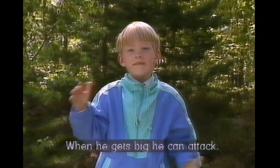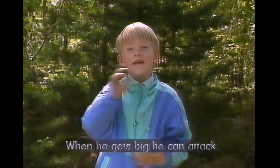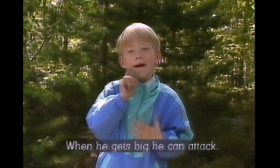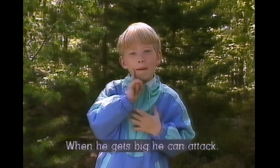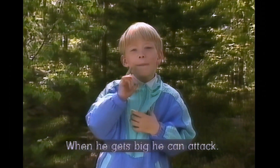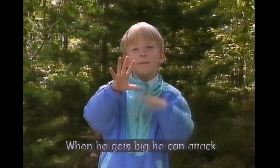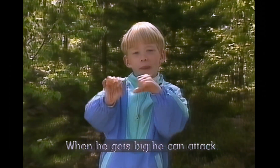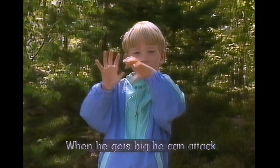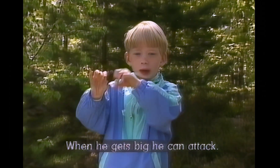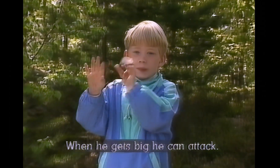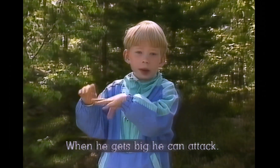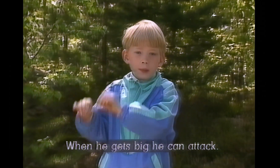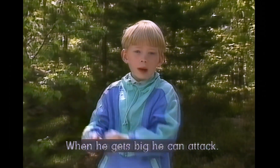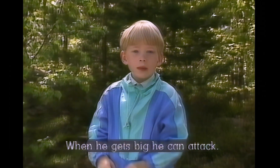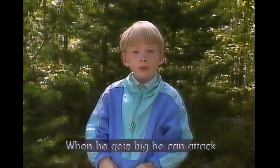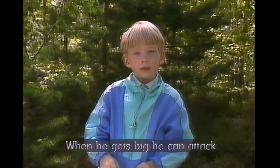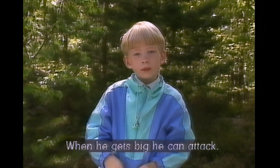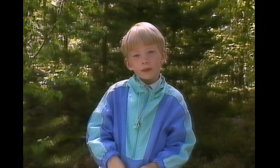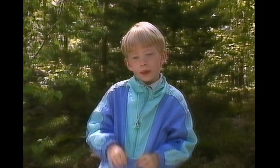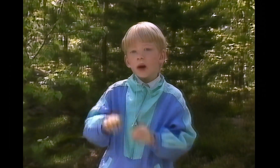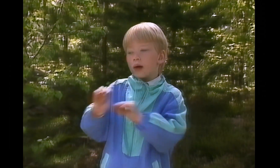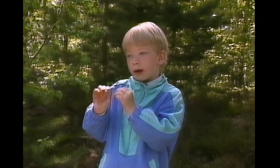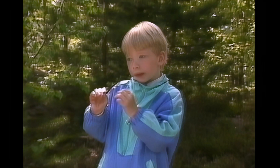stor, då kan han gå till anfall.